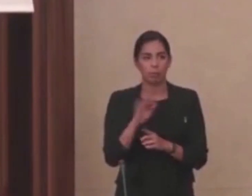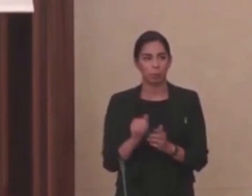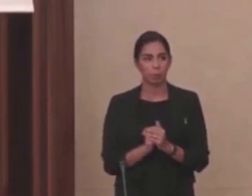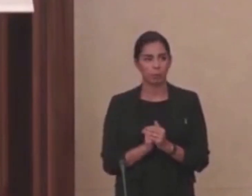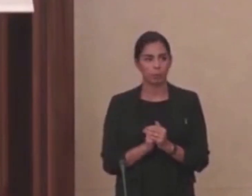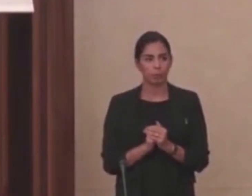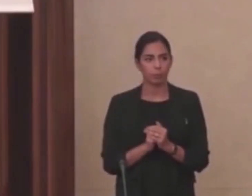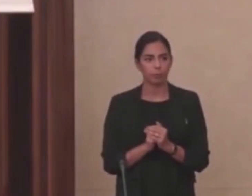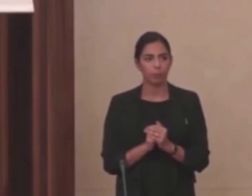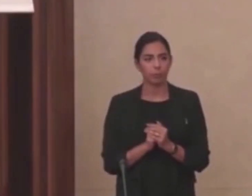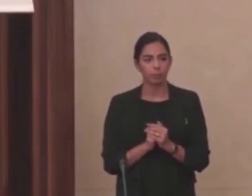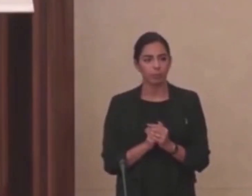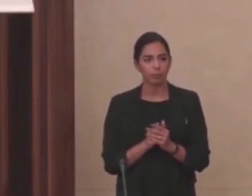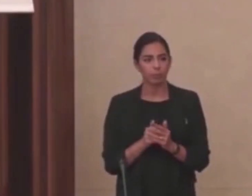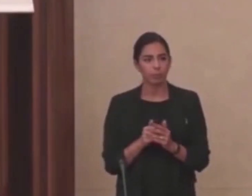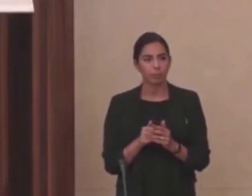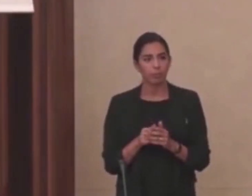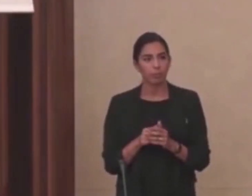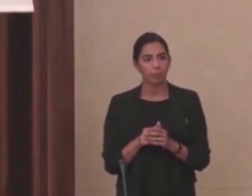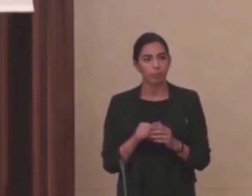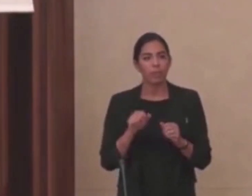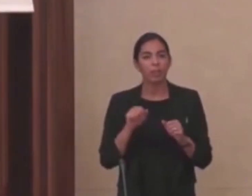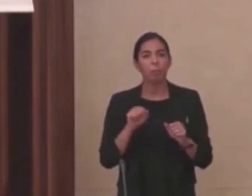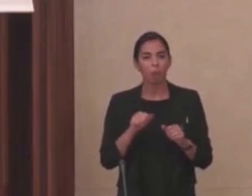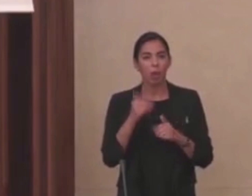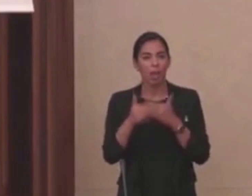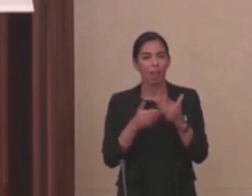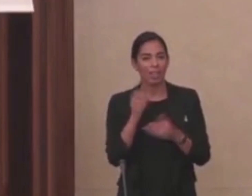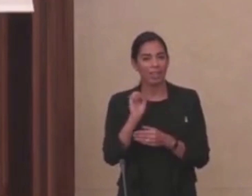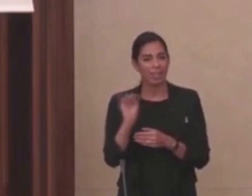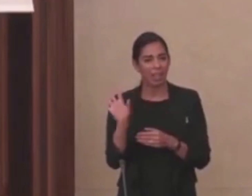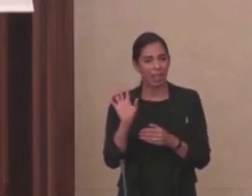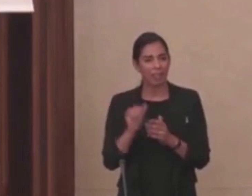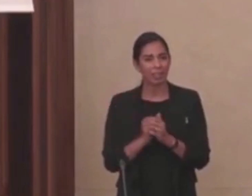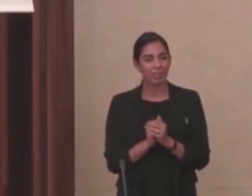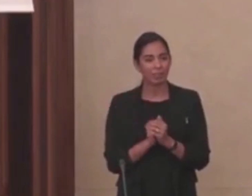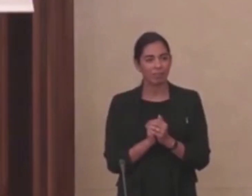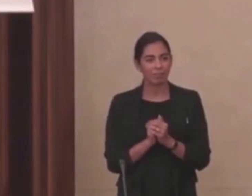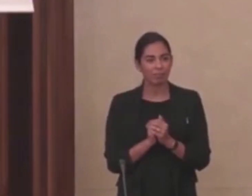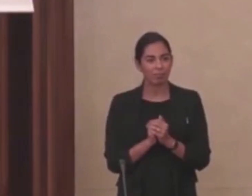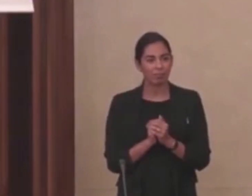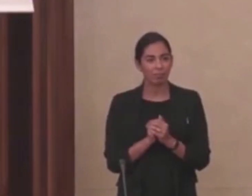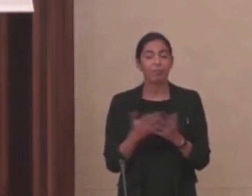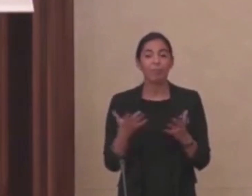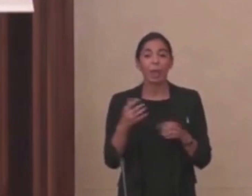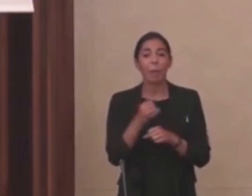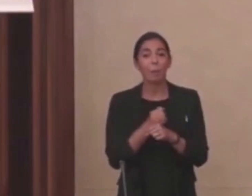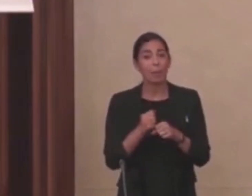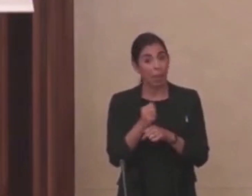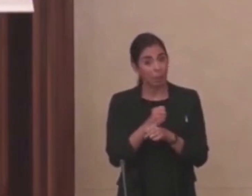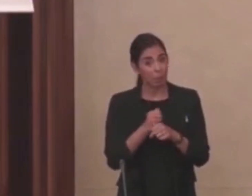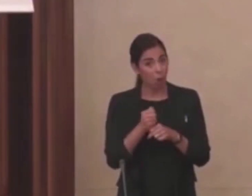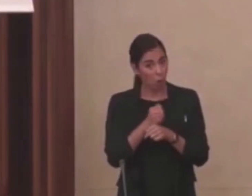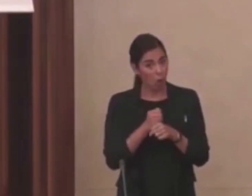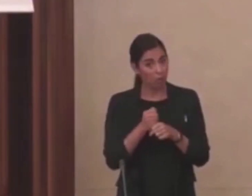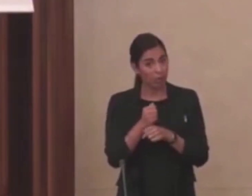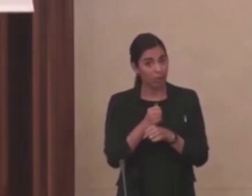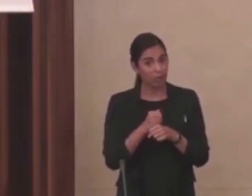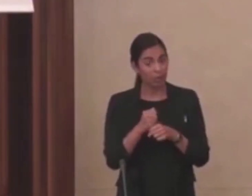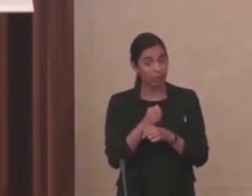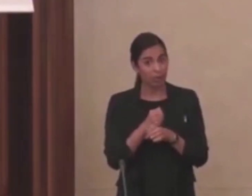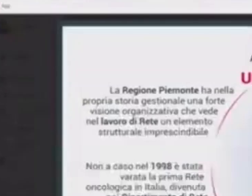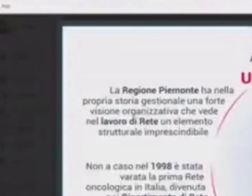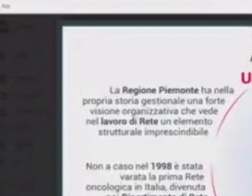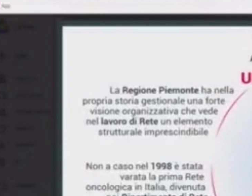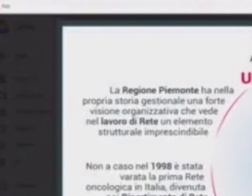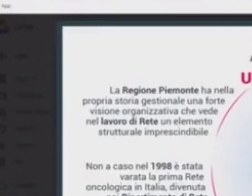first Prego di proseguire cure sulle slide. against COVID. Ecco, la realtà del Piemonte è una realtà